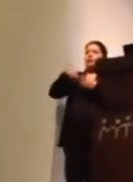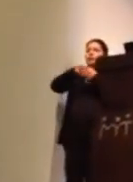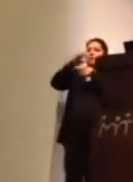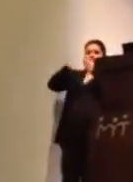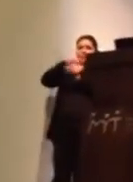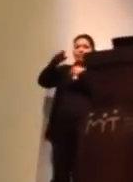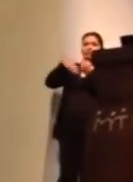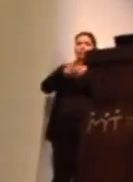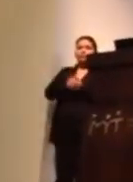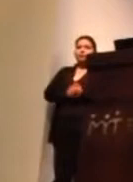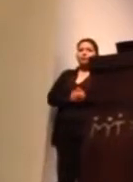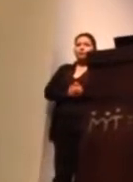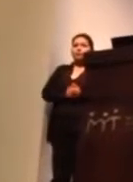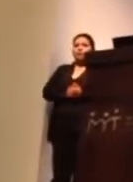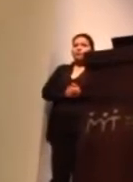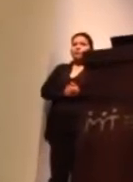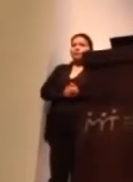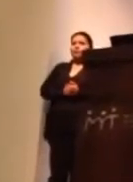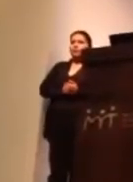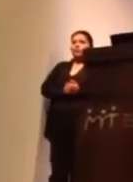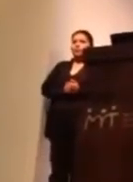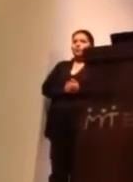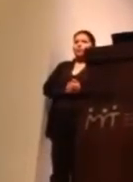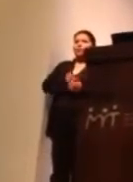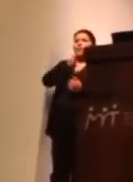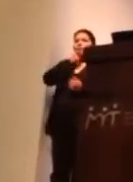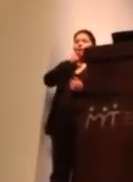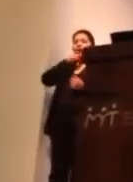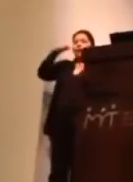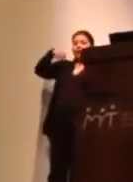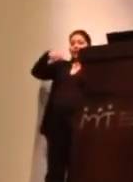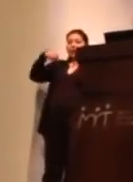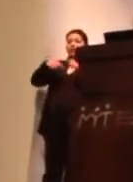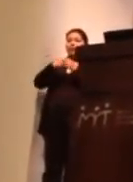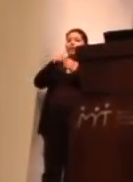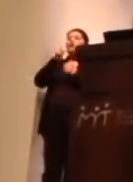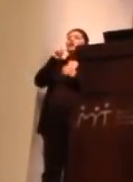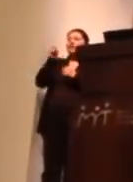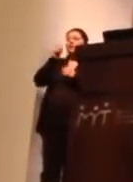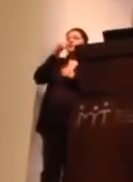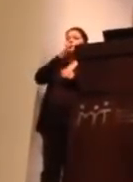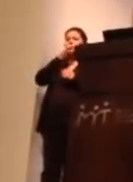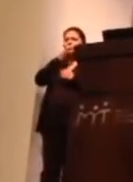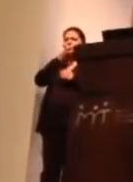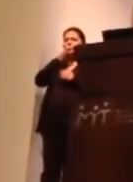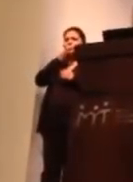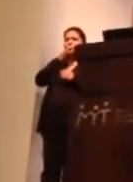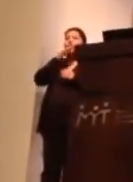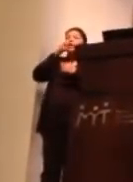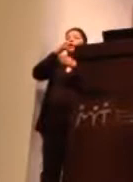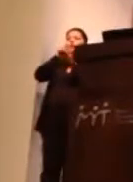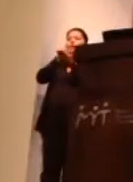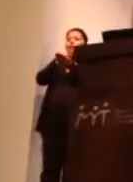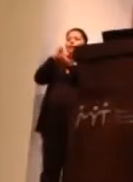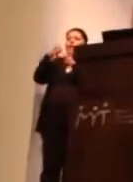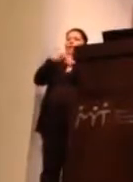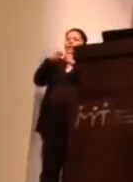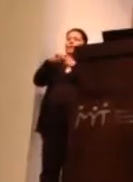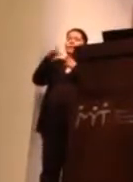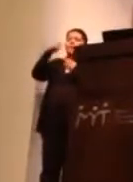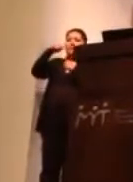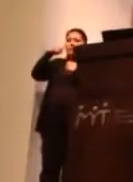bajo cualquier circunstancia. El niño de hoy es un niño que además de tener el estrés, la